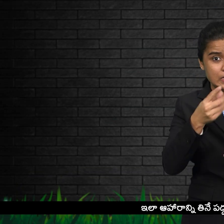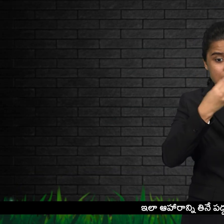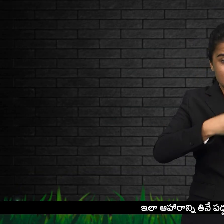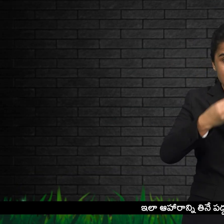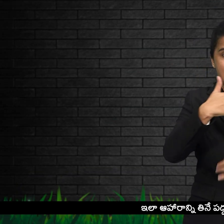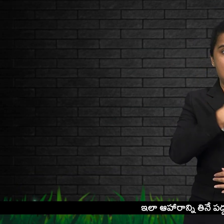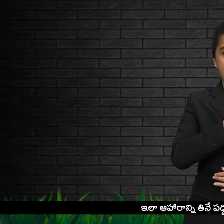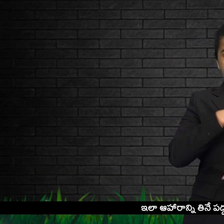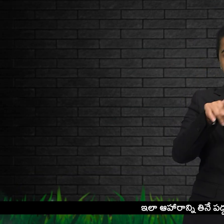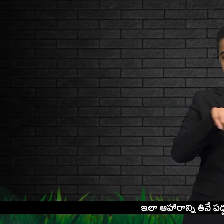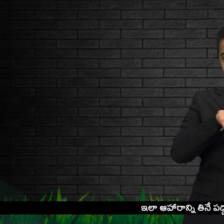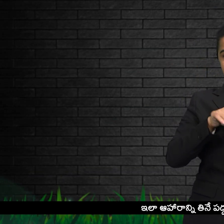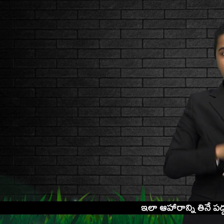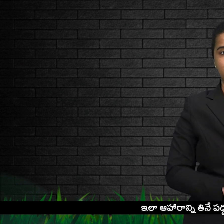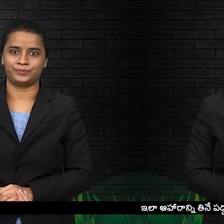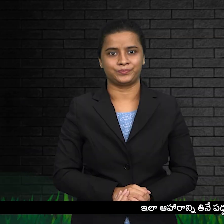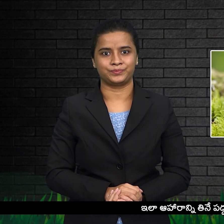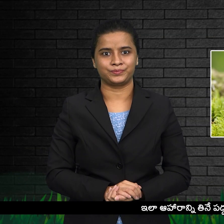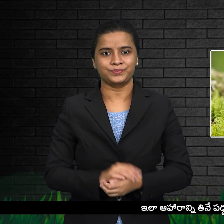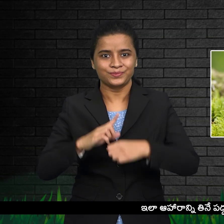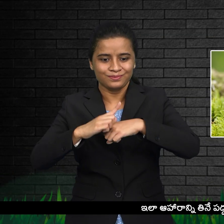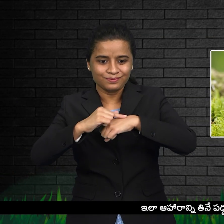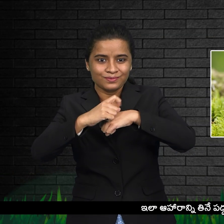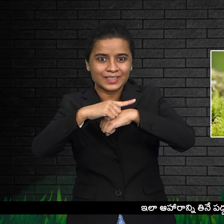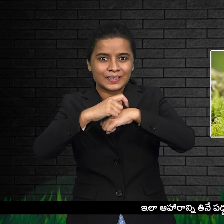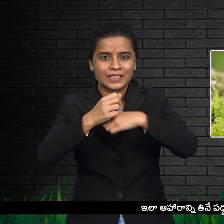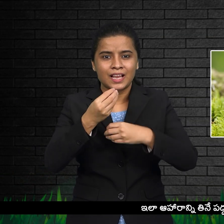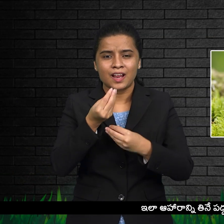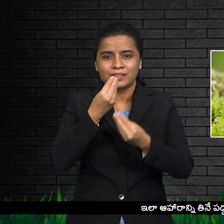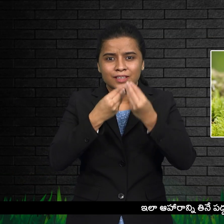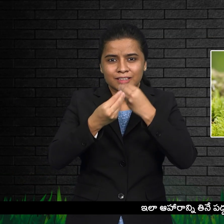ఇలా ఆహారాన్ని తినే పద్ధతులకు కొన్ని పేర్లు ఇవ్వబడ్డాయి.